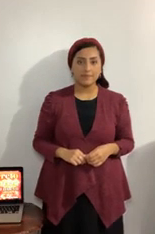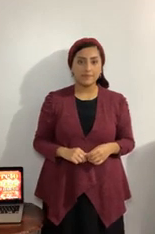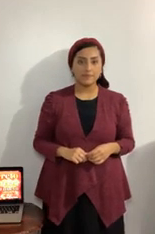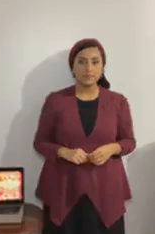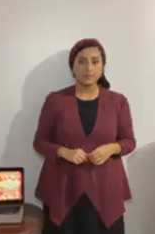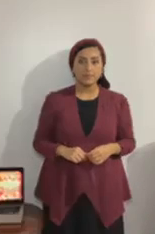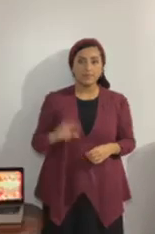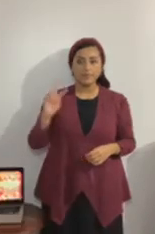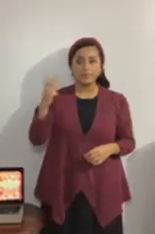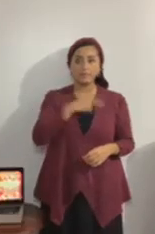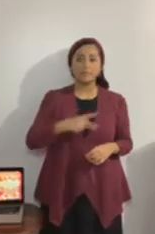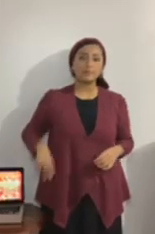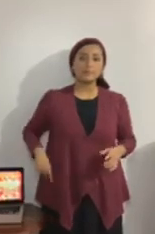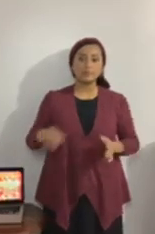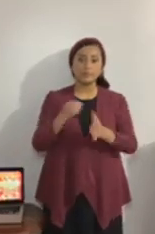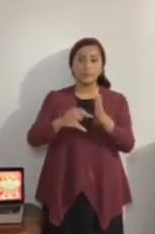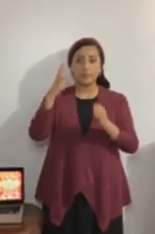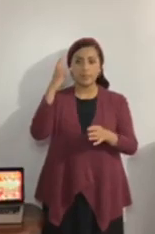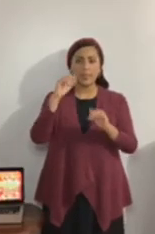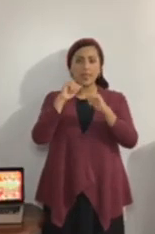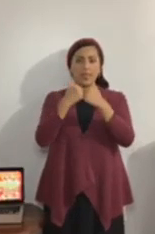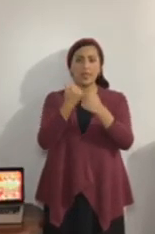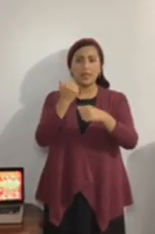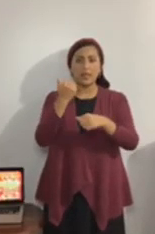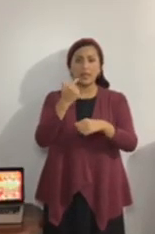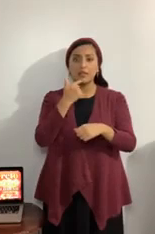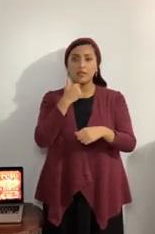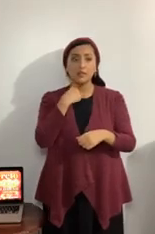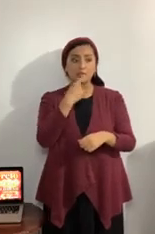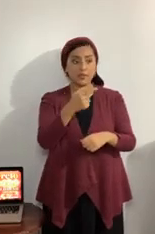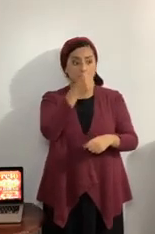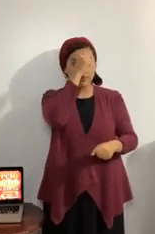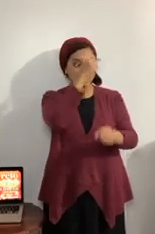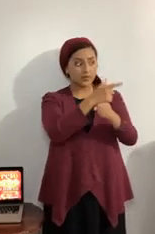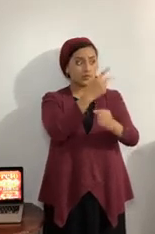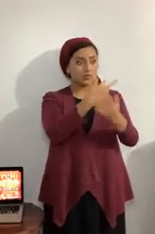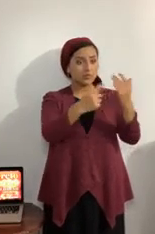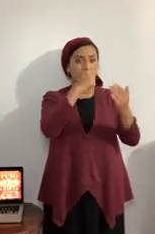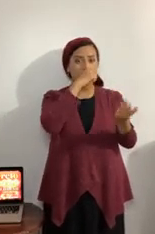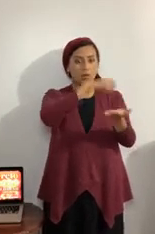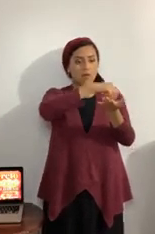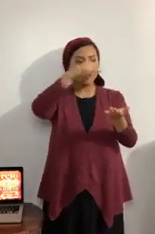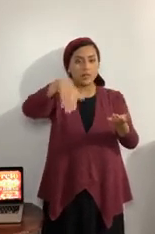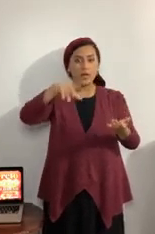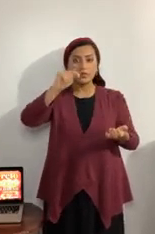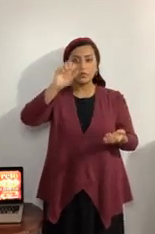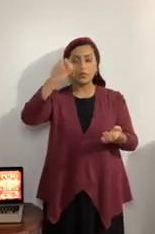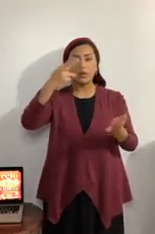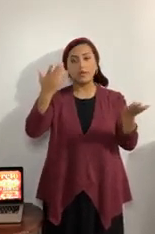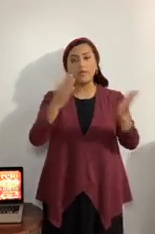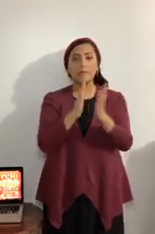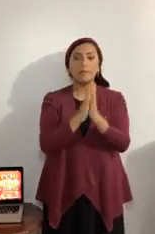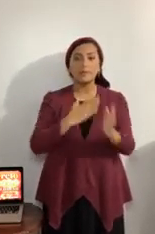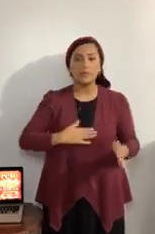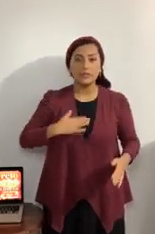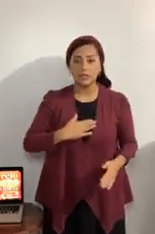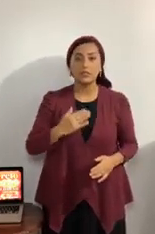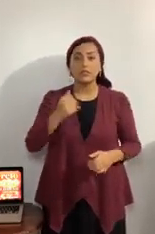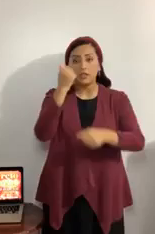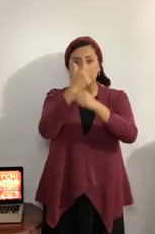Segunda de Reyes 17. ¿Cómo le vas a llamar hermano a alguien que escupe la Torah? Por favor, dice que hermanos solamente somos los que hacemos la